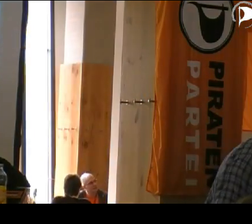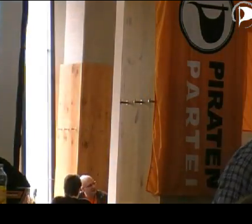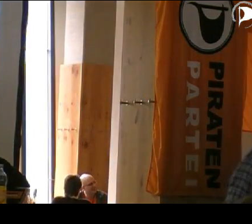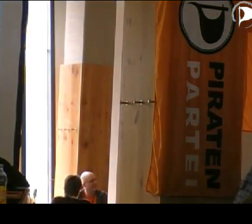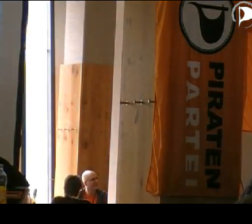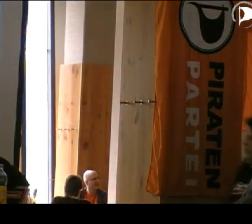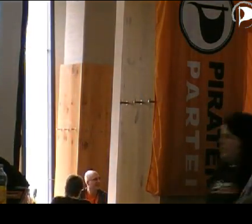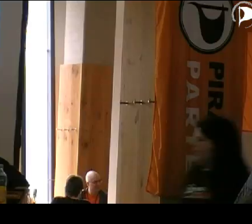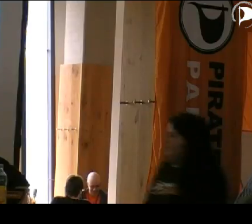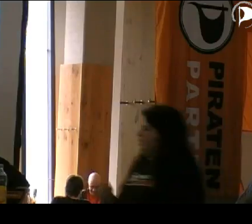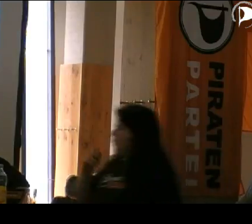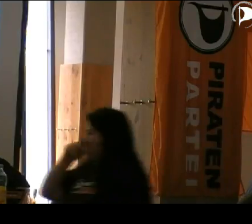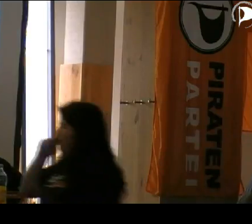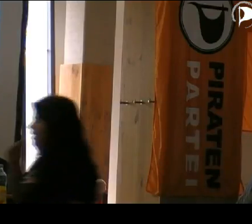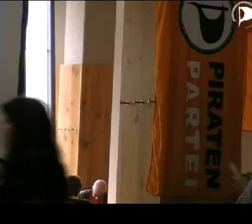geladen